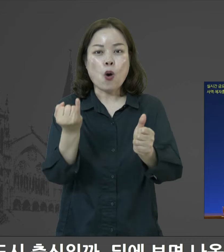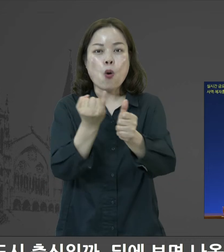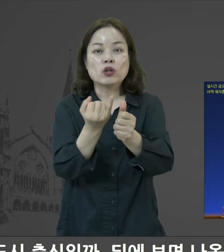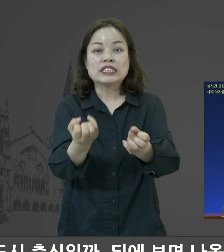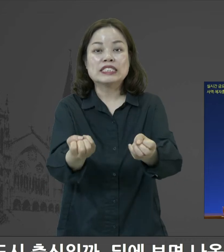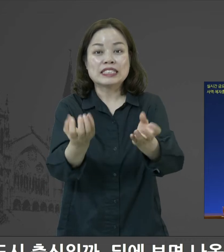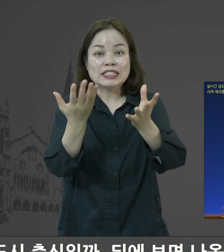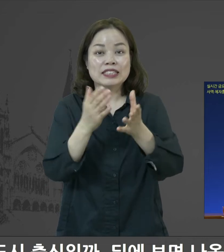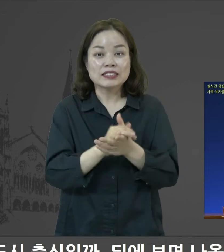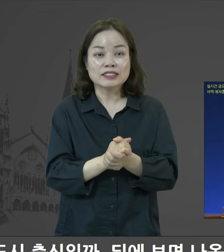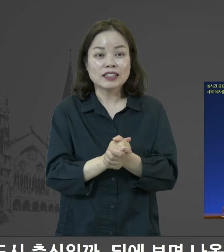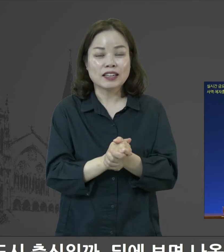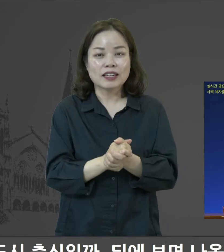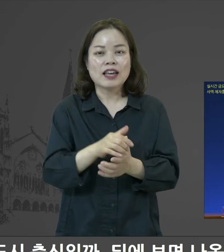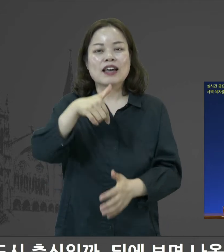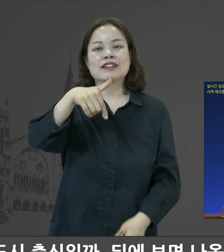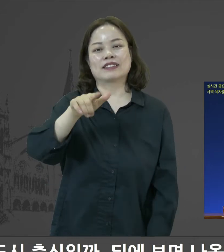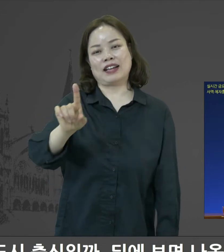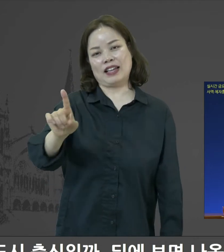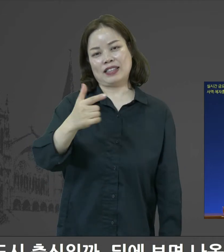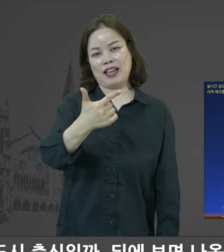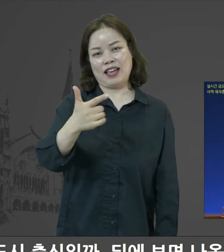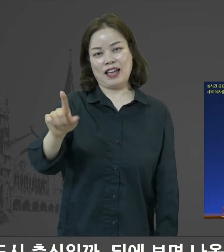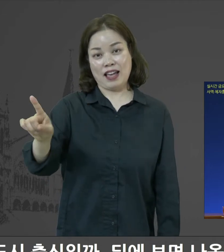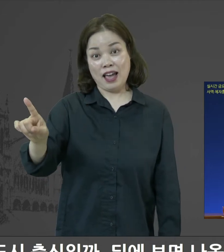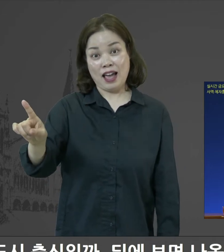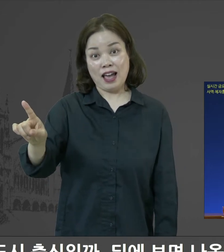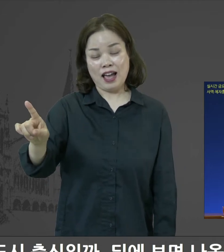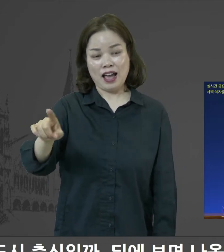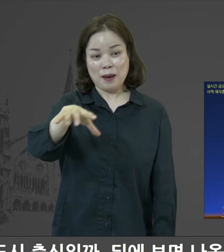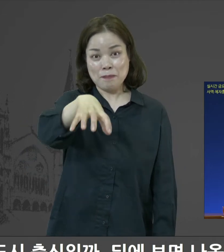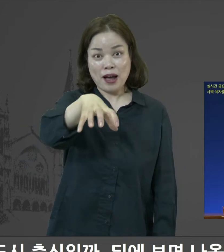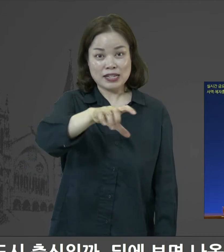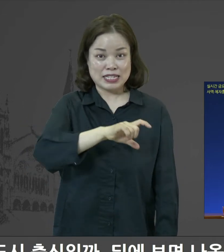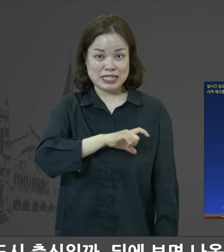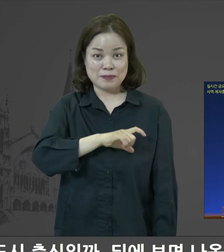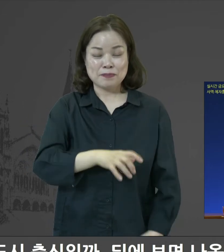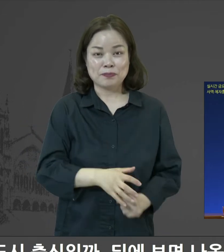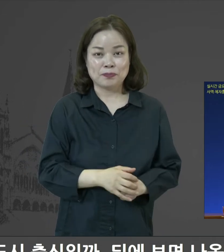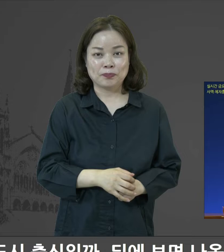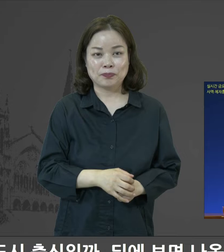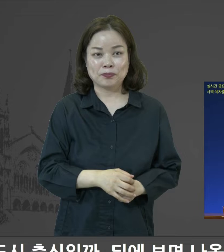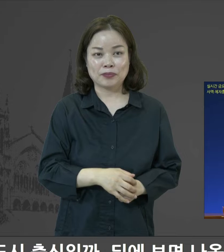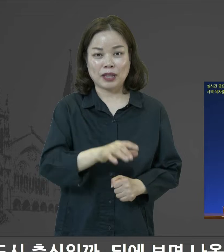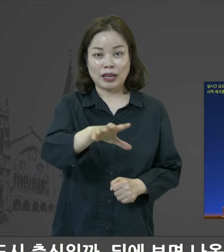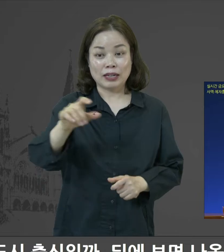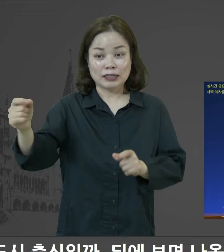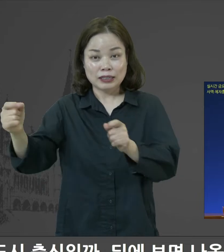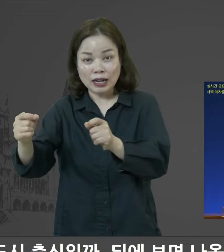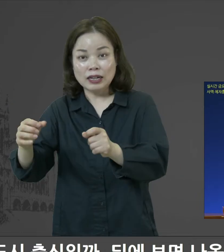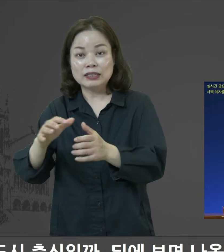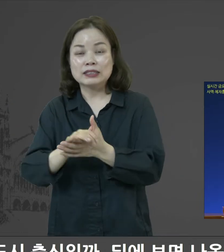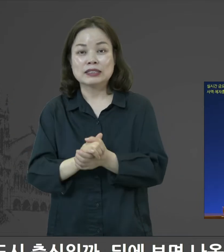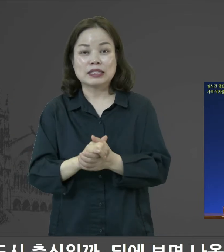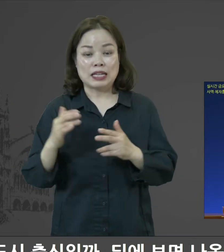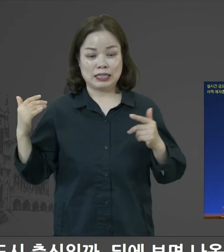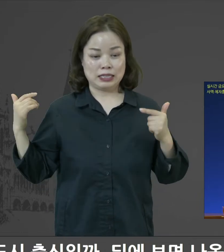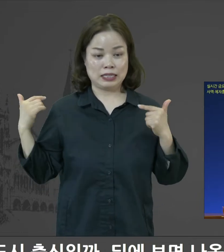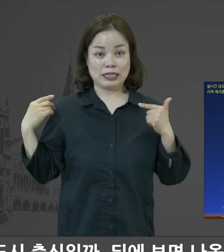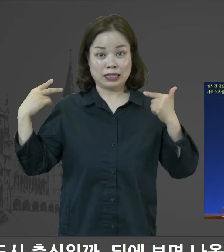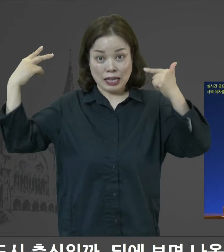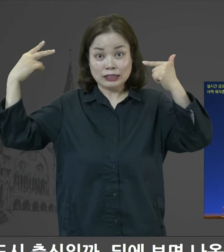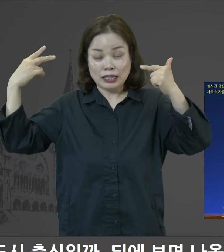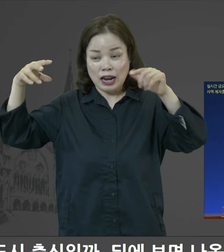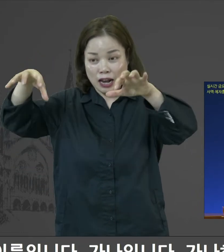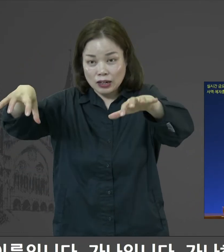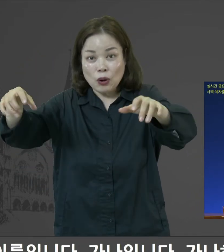드리려고 그랬는데, 어쨌든 가나 나왔습니다. 이 가나하고 나사렛이 가까운 데 있습니다. 멀지 않아요. 이제 이 산동네인데 둘